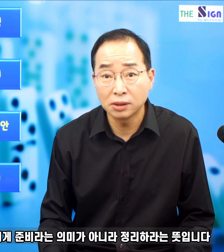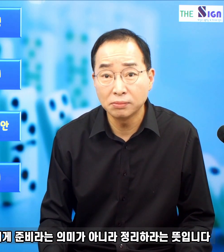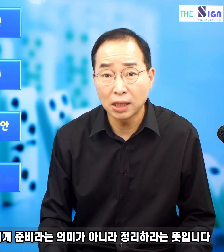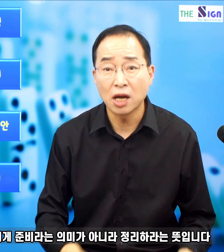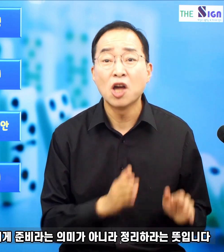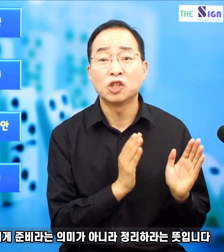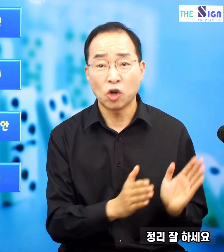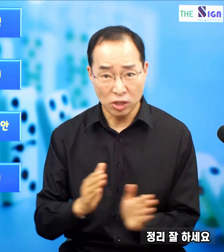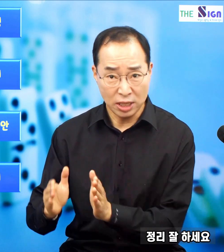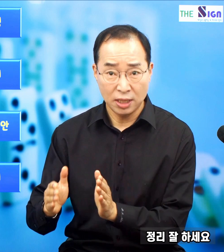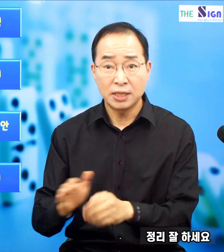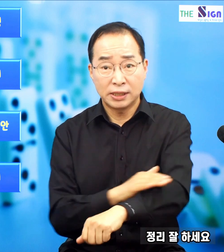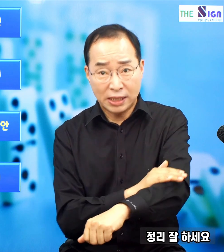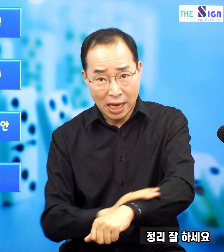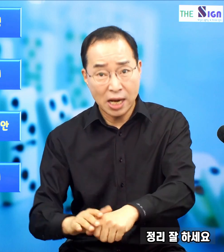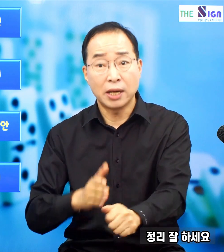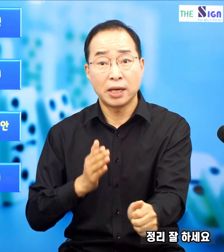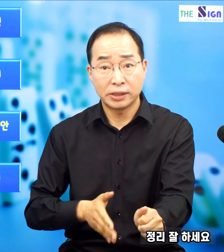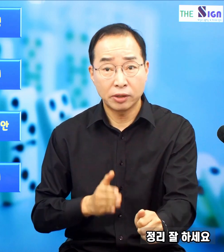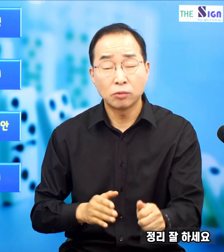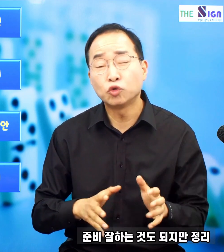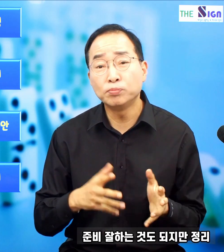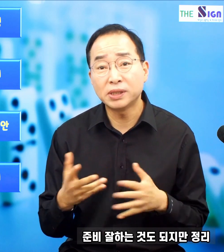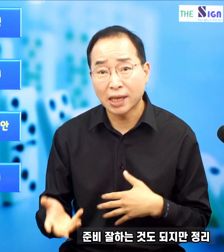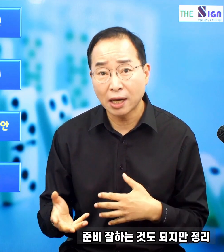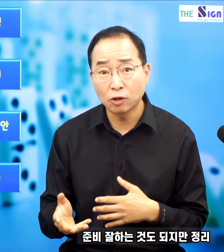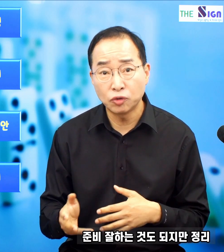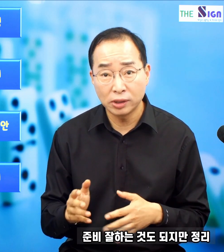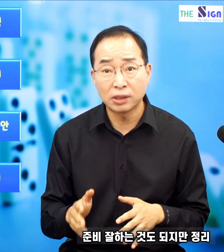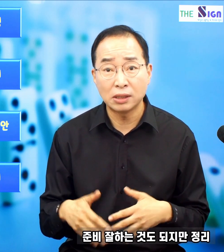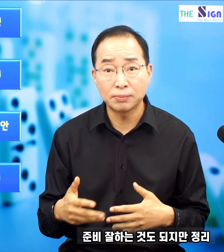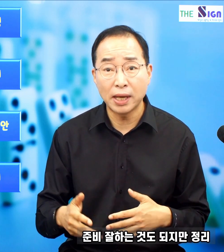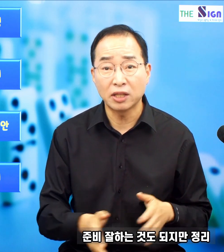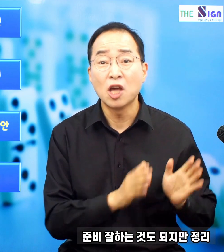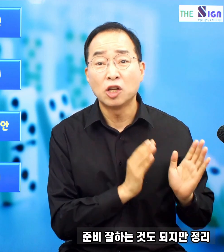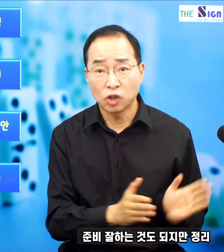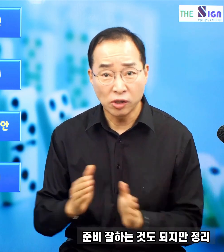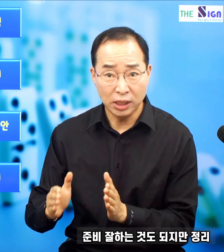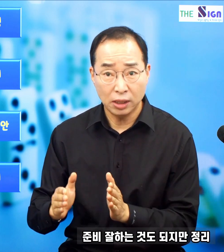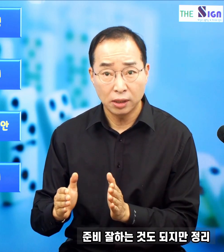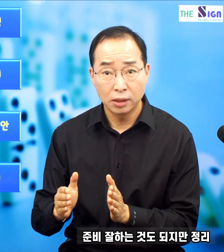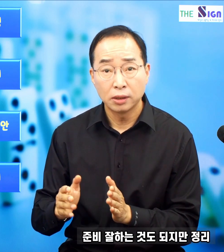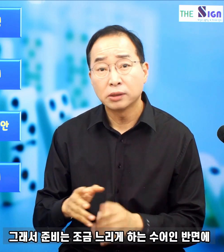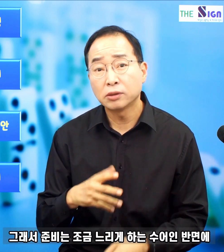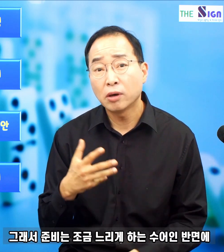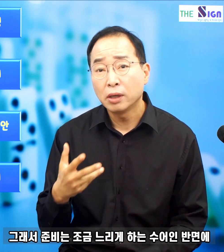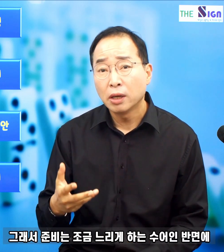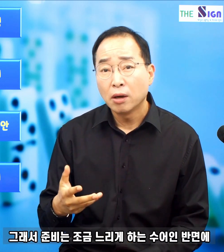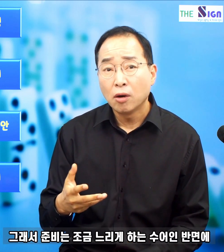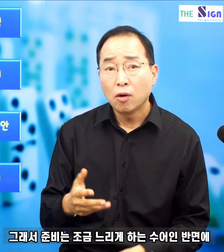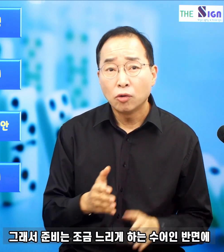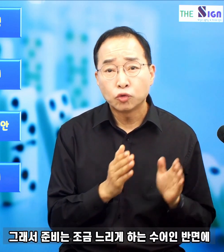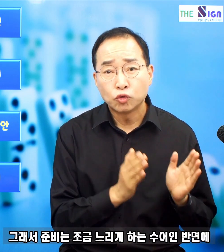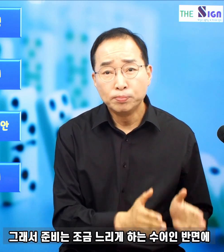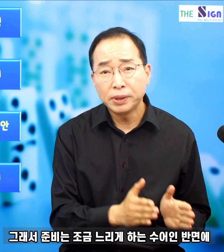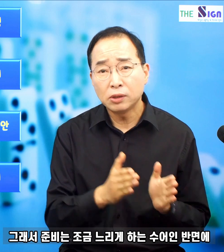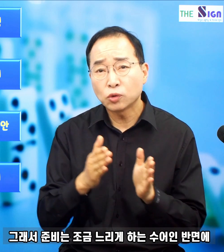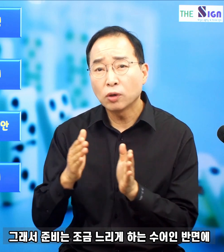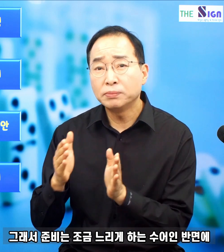뜻입니다. 정리. 잘 하세요. 준비 잘하는 것도 되지만 정리. 그래서 준비는 조금